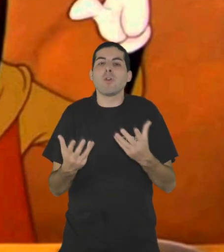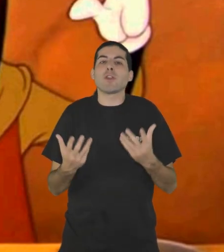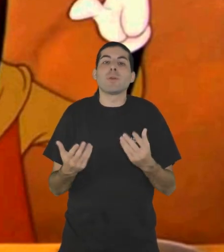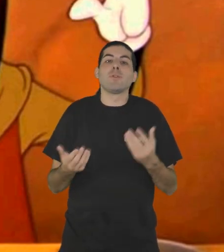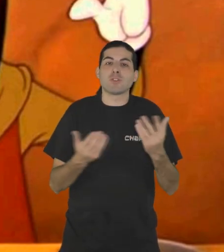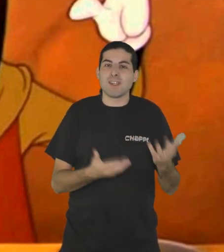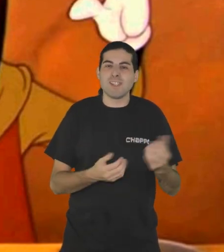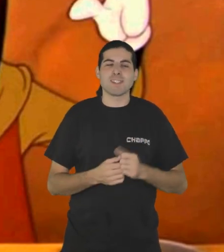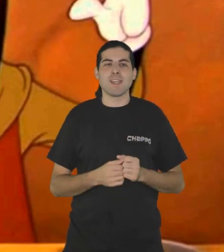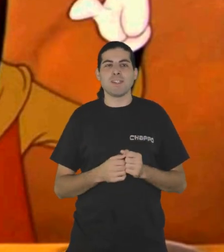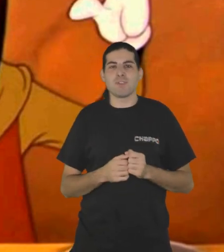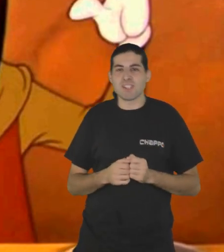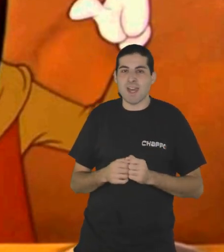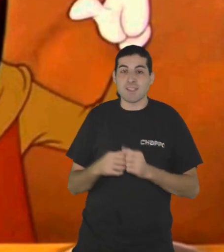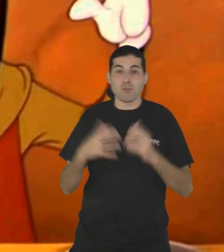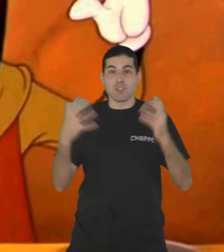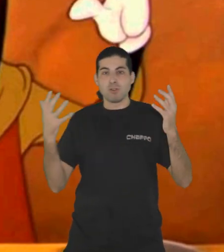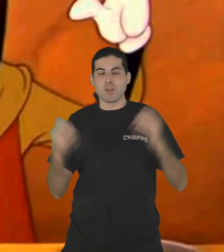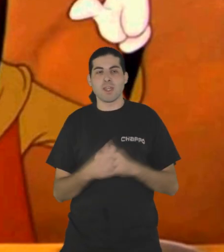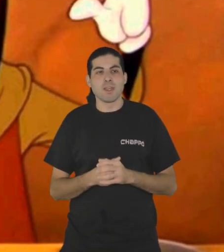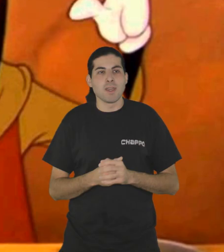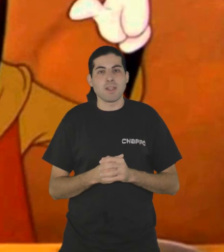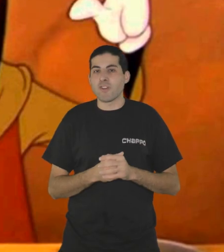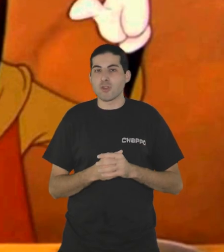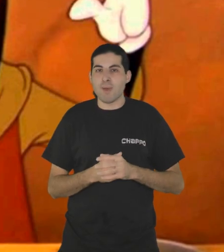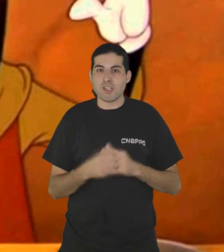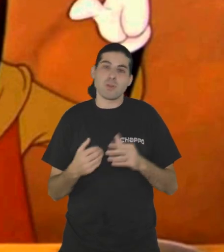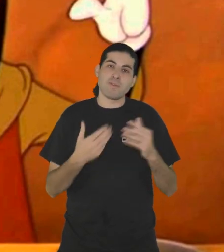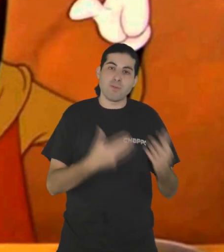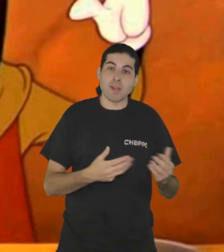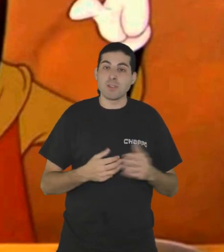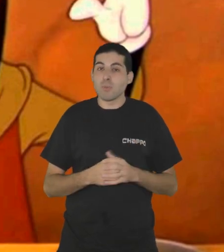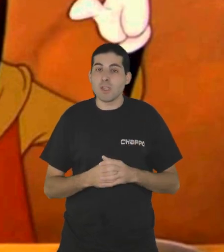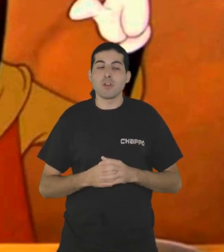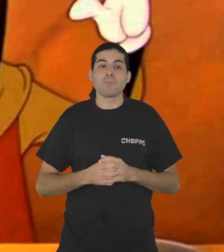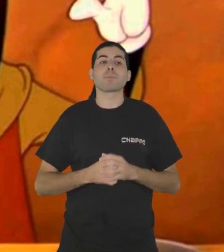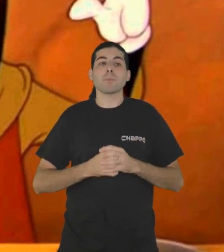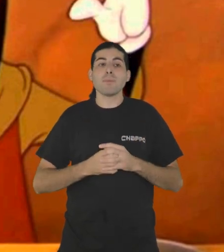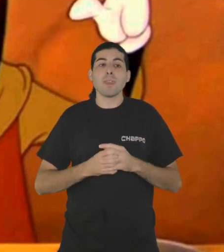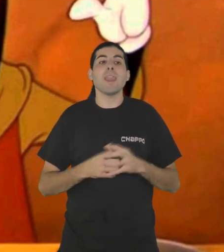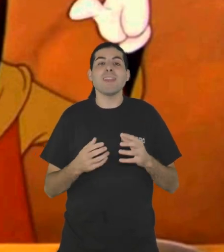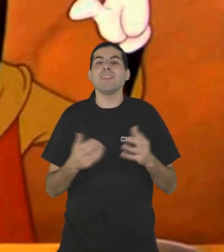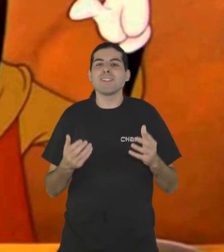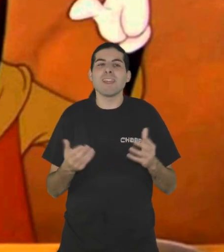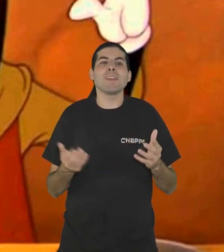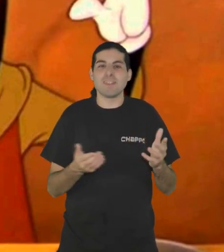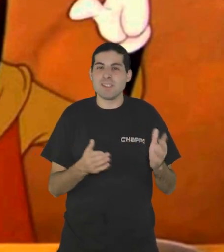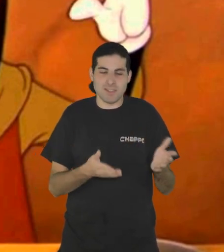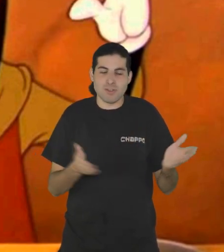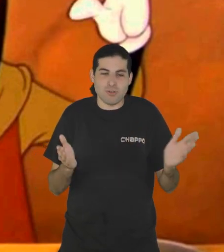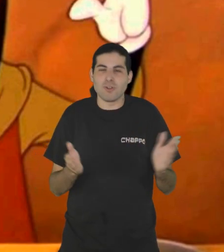i produttori hanno proposto a Disney questa traduzione del fagiolo magico in favore di Topolino, E